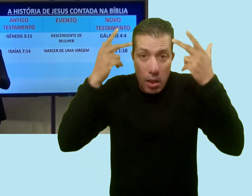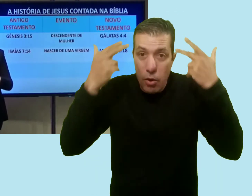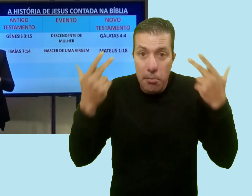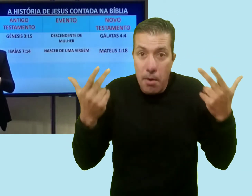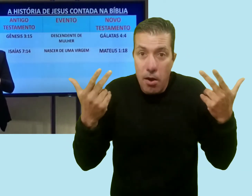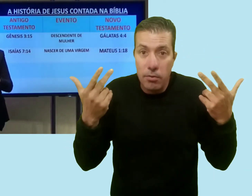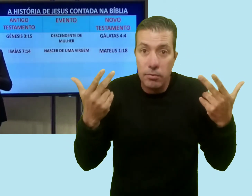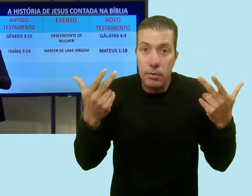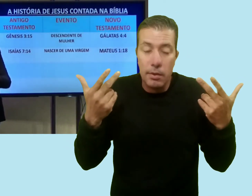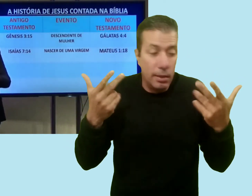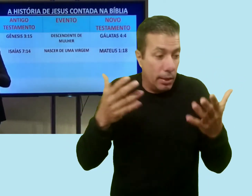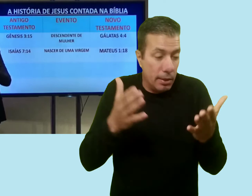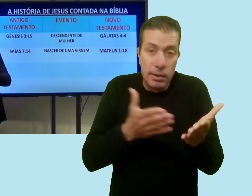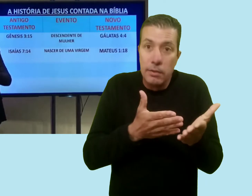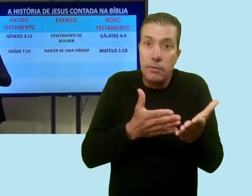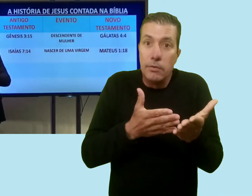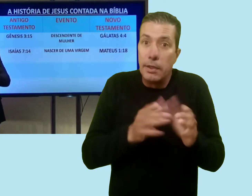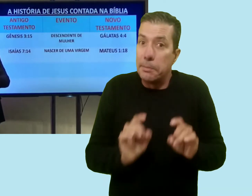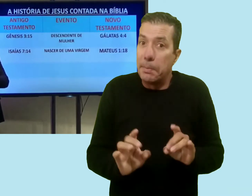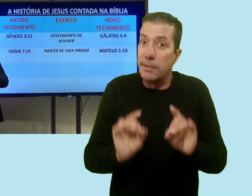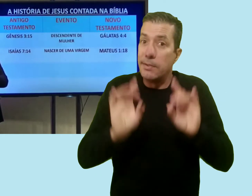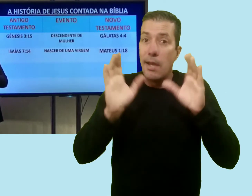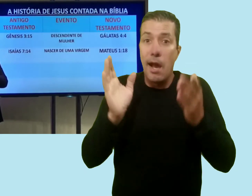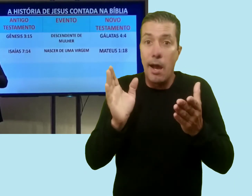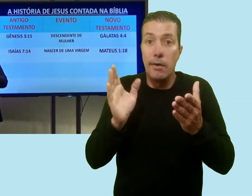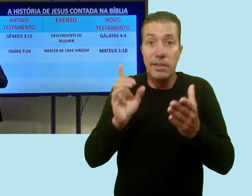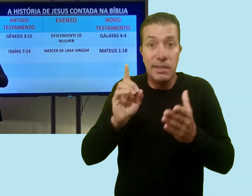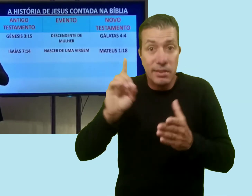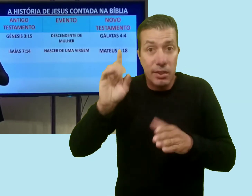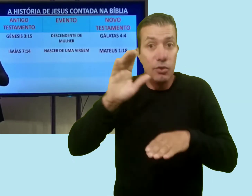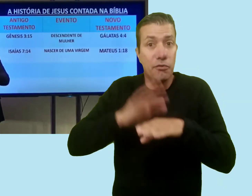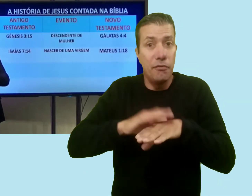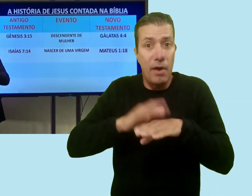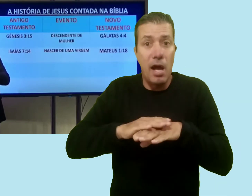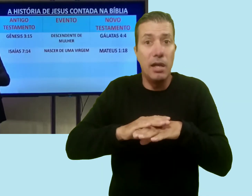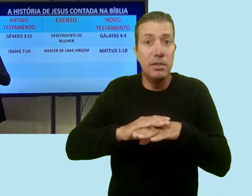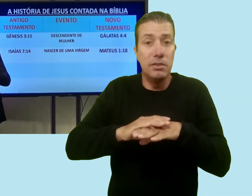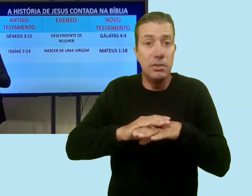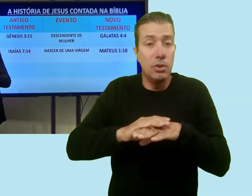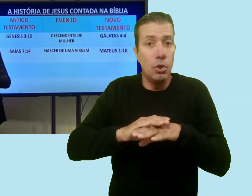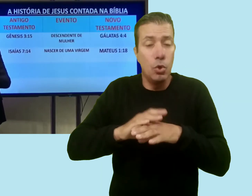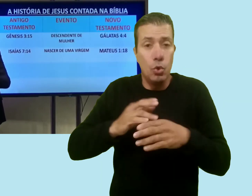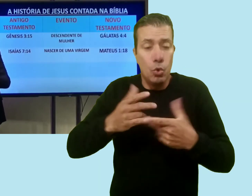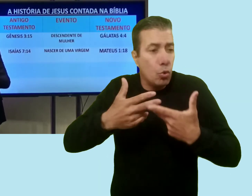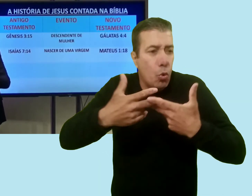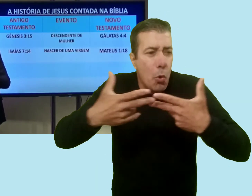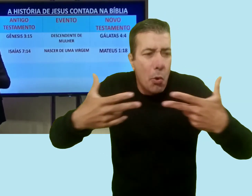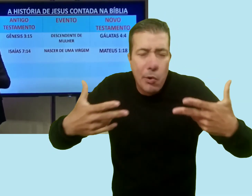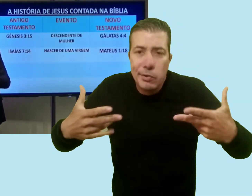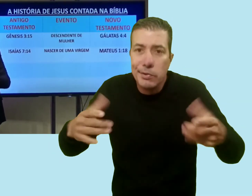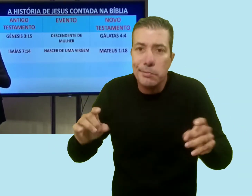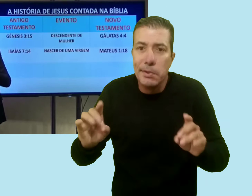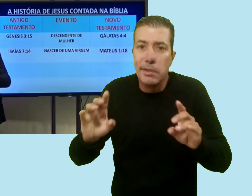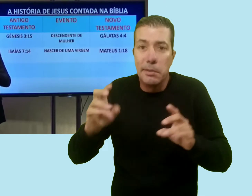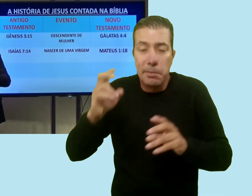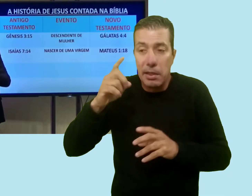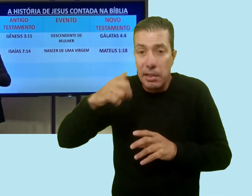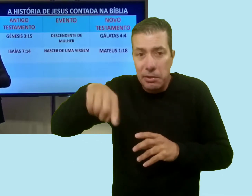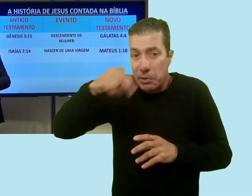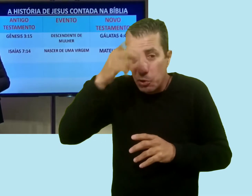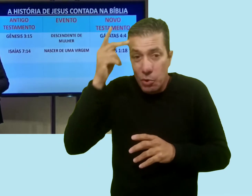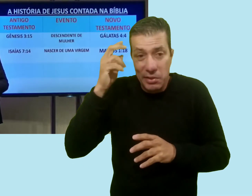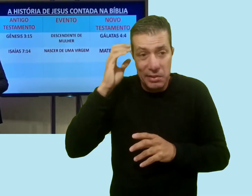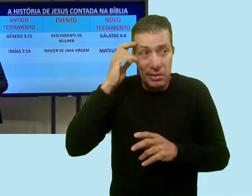comum também, gente. Esse livro é sobrenatural. E Deus usa as coisas loucas para enlouquecer